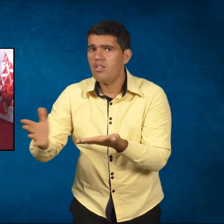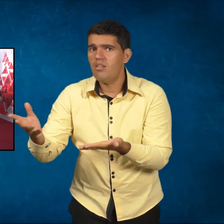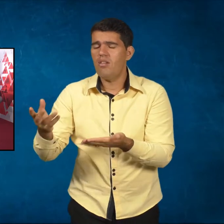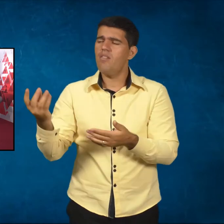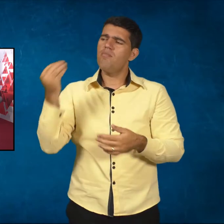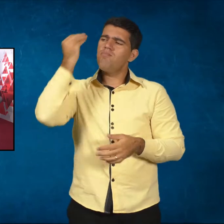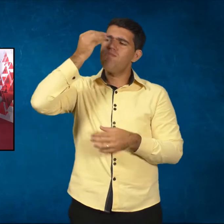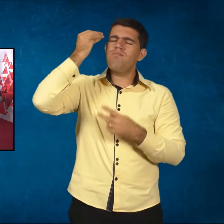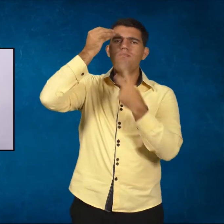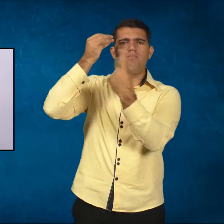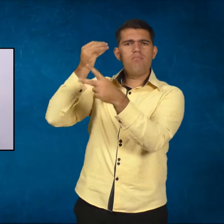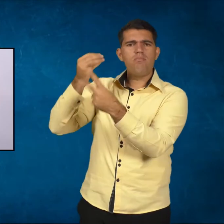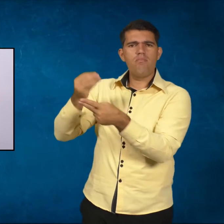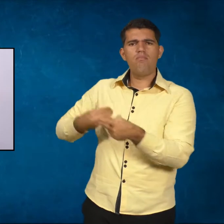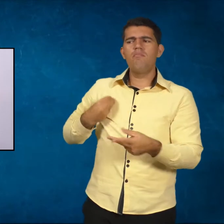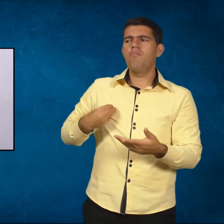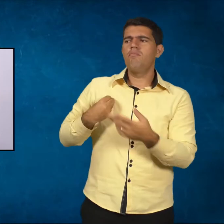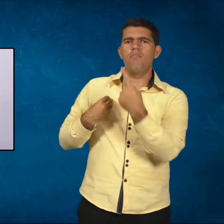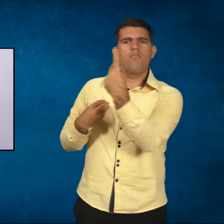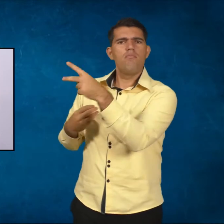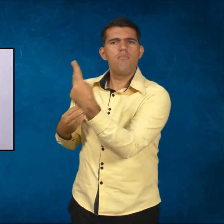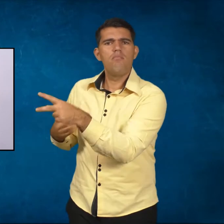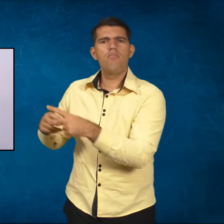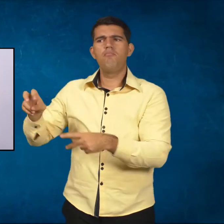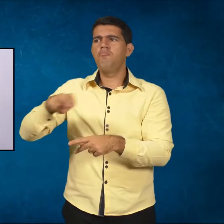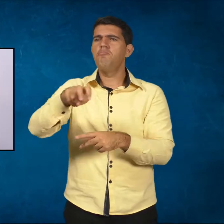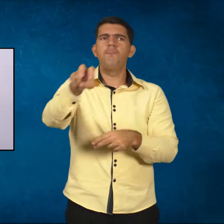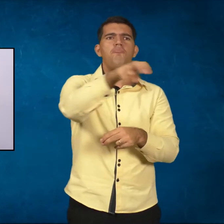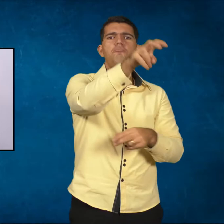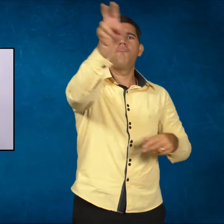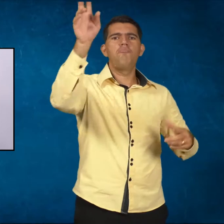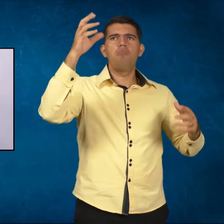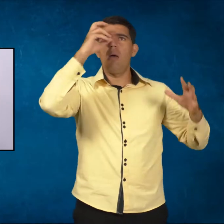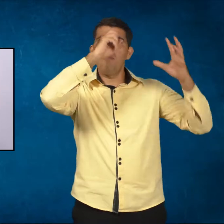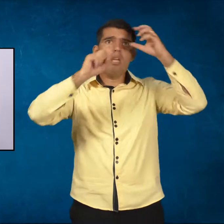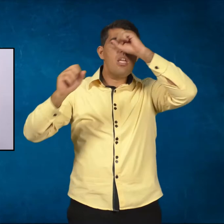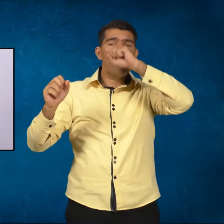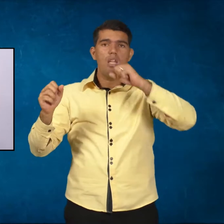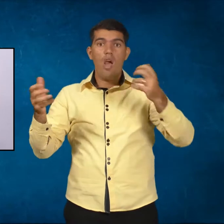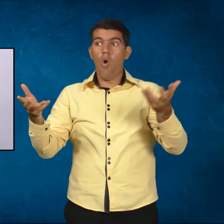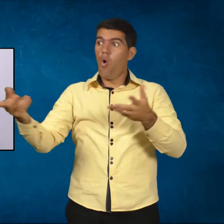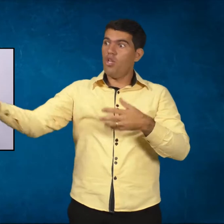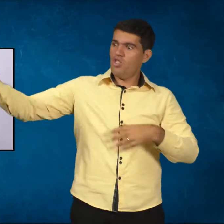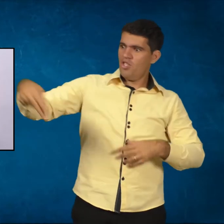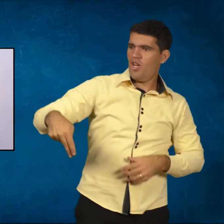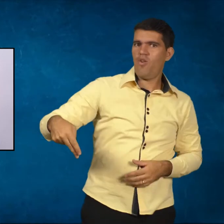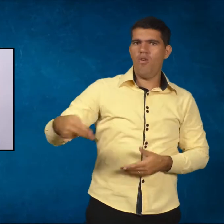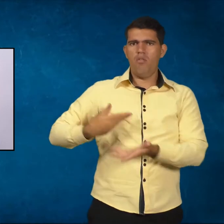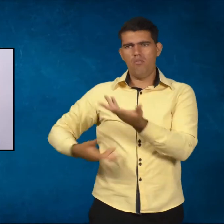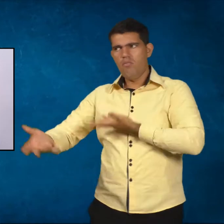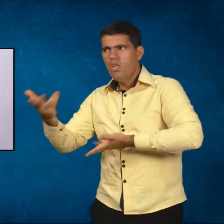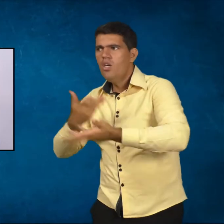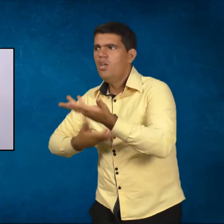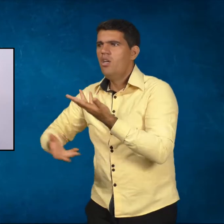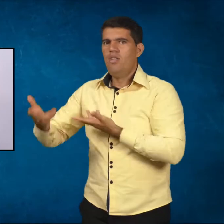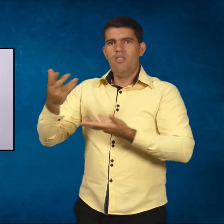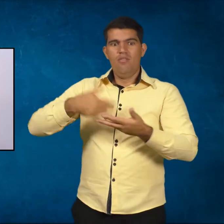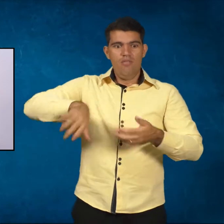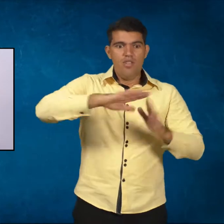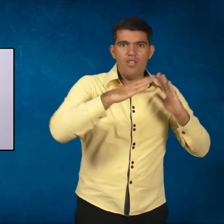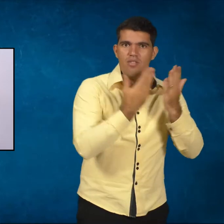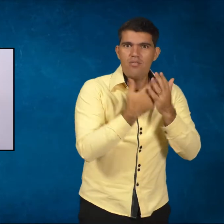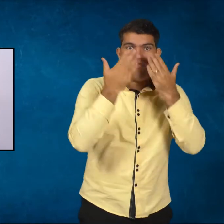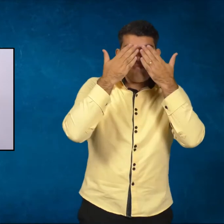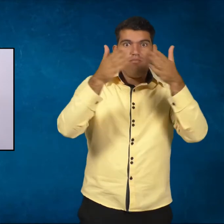na vivência o tido várias aprendizagens e que essas aprendizagem hoje dialogaria com em